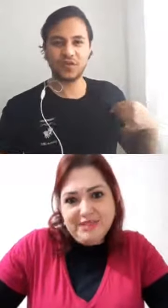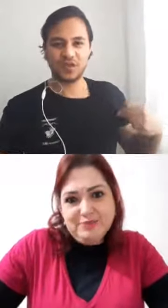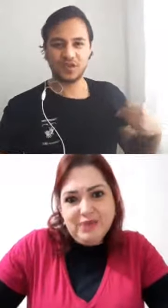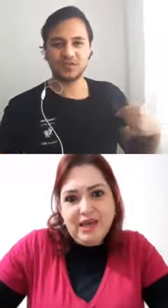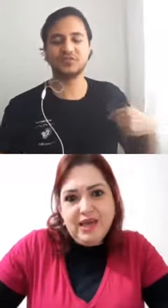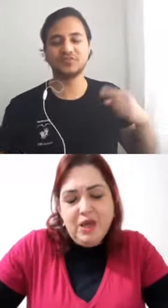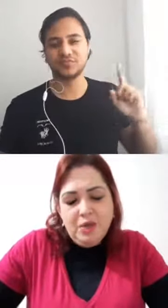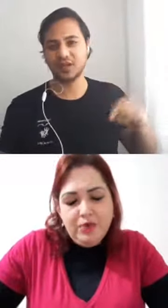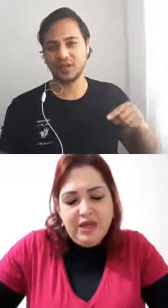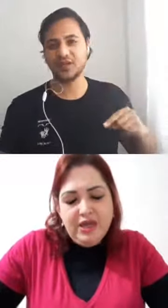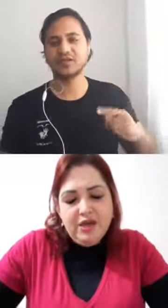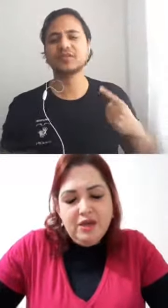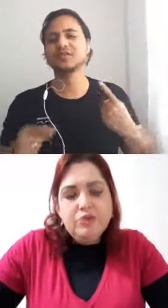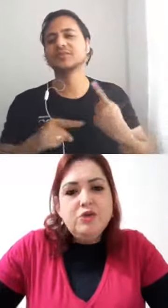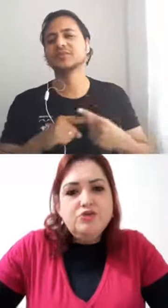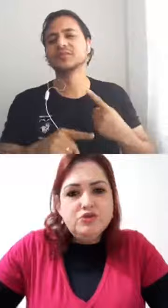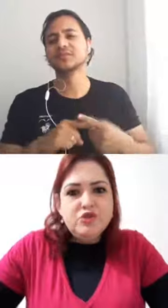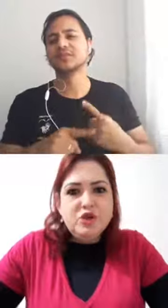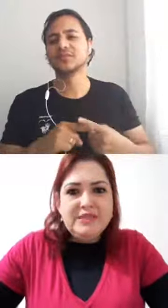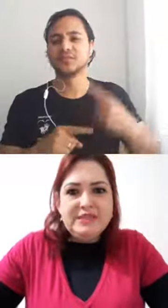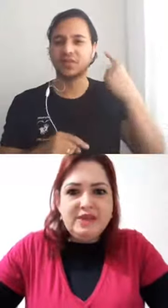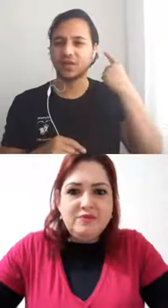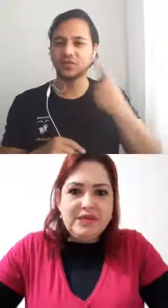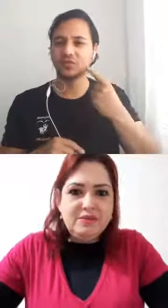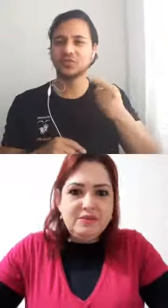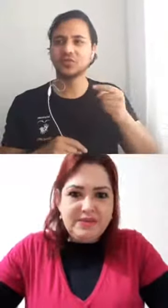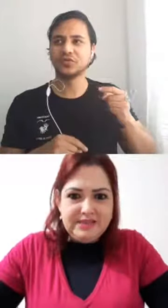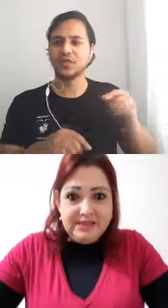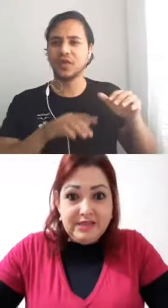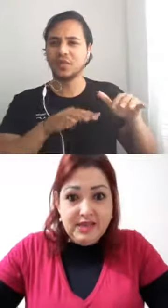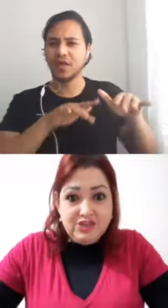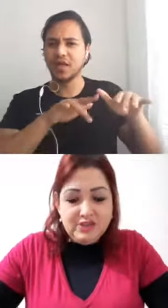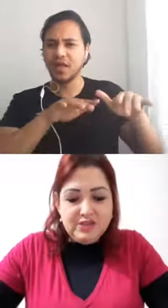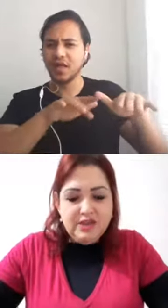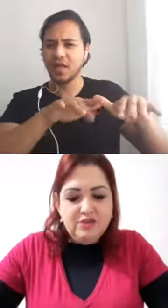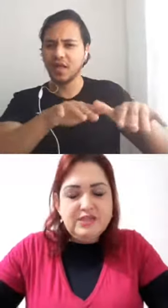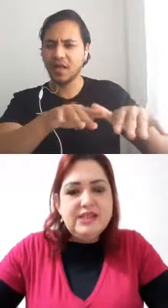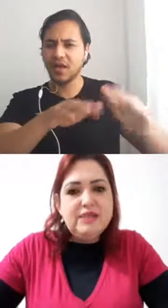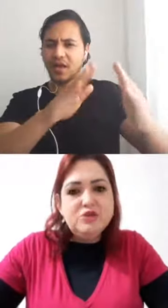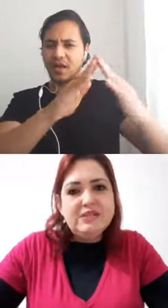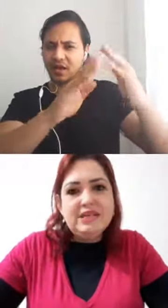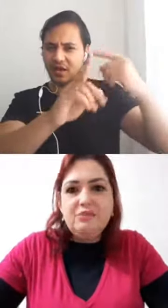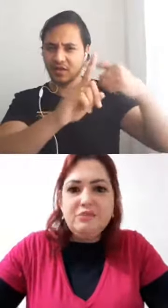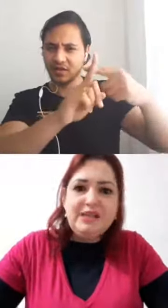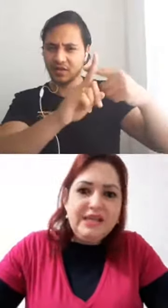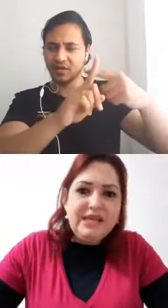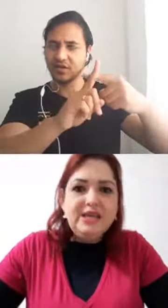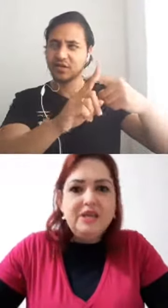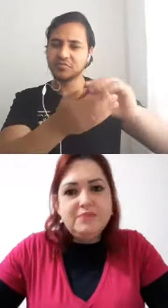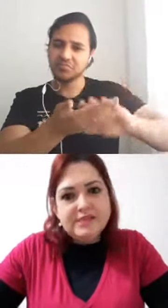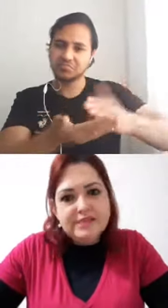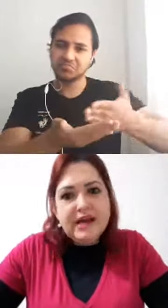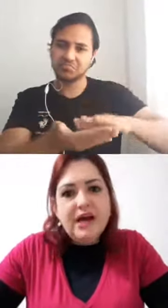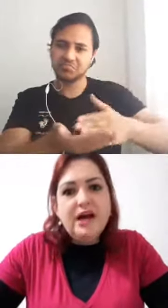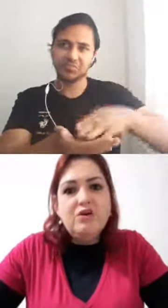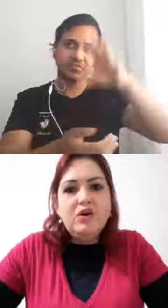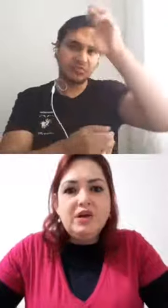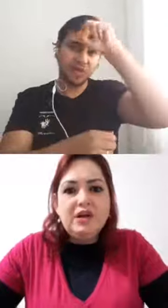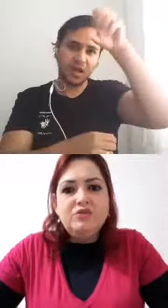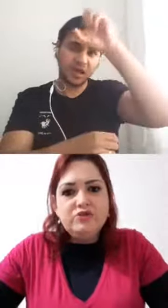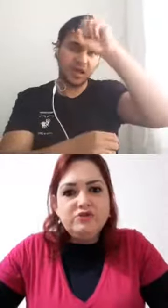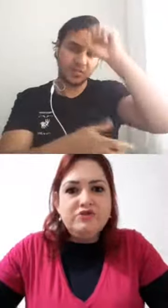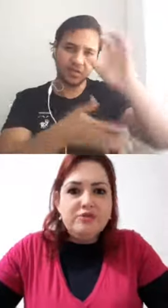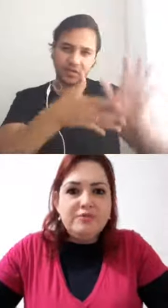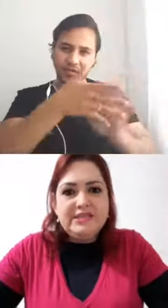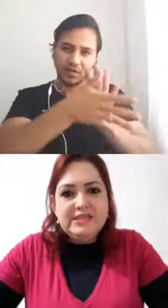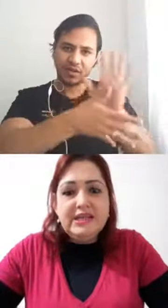voluntários mesmo, né? Por quê? Porque os surdos começaram a ir para as igrejas e os intérpretes começaram a aprender Libras e tal, e